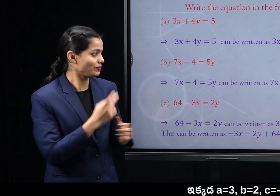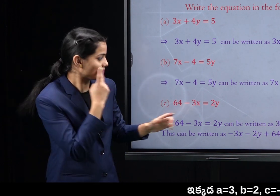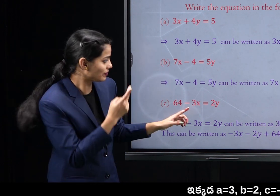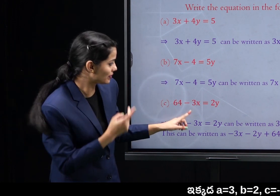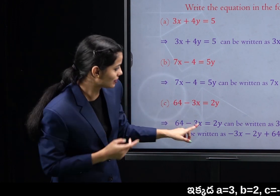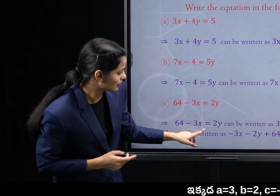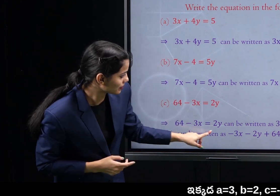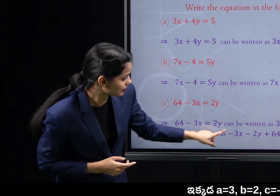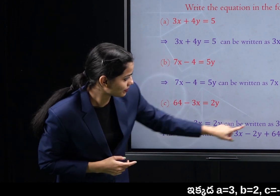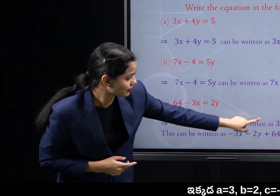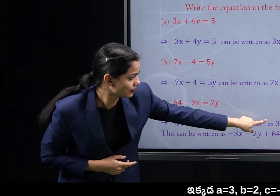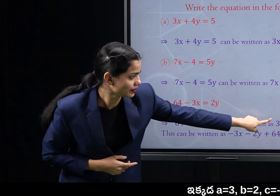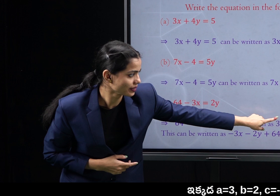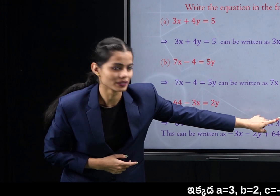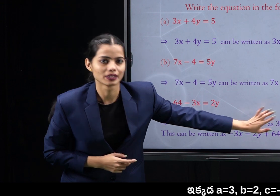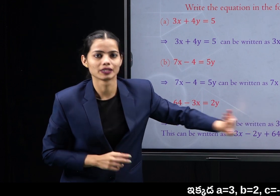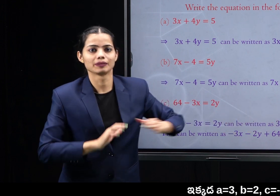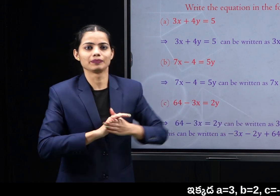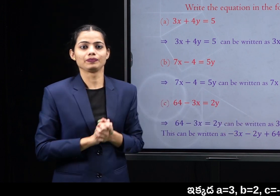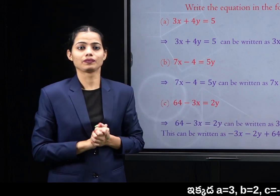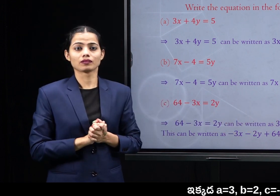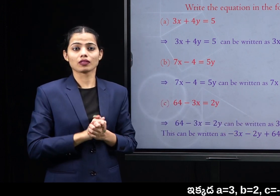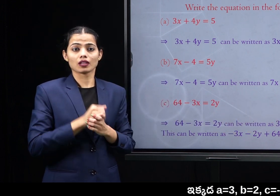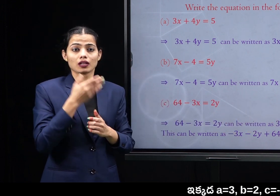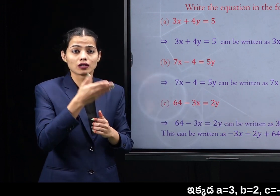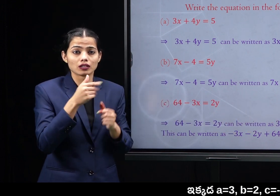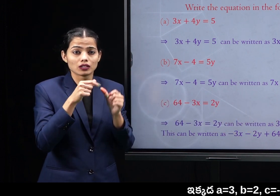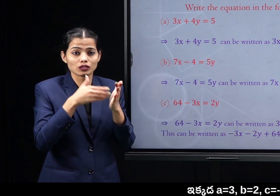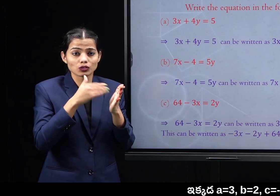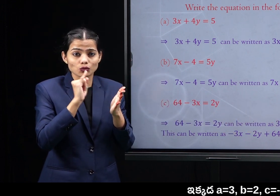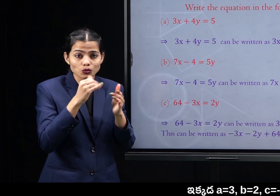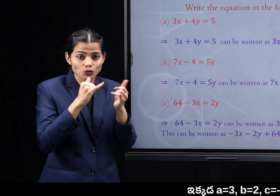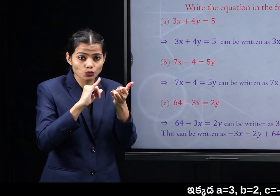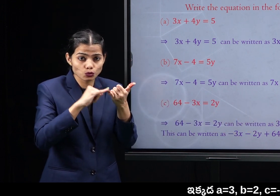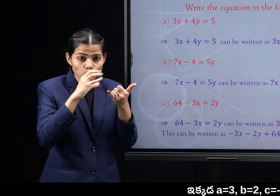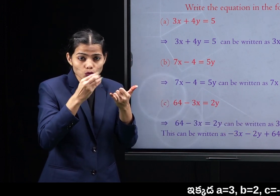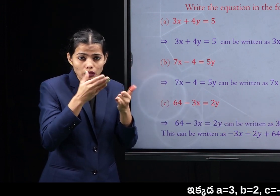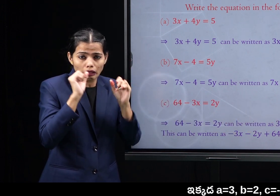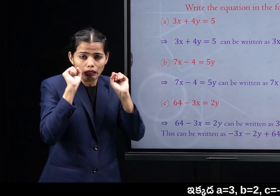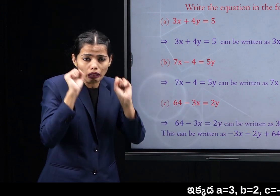ఇక్కడ a ఈజ్ ఈక్వల్ టు 3, b ఈజ్ ఈక్వల్ టు 2, c ఈజ్ ఈక్వల్ టు మైనస్ 64.